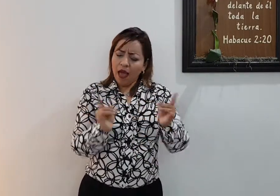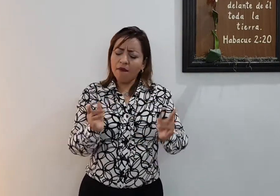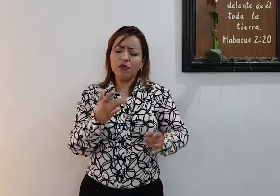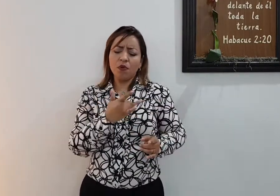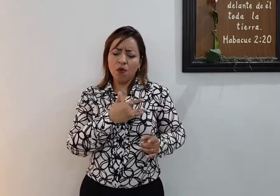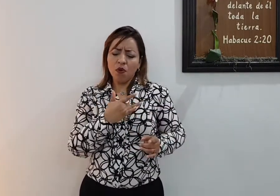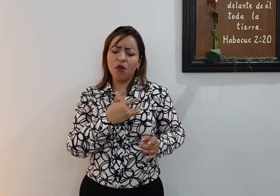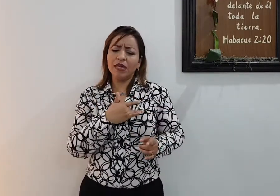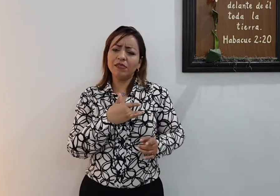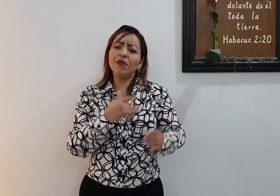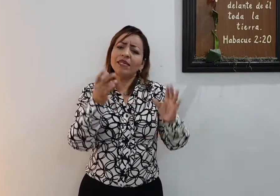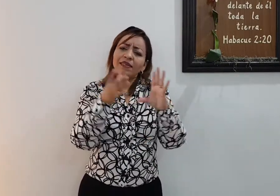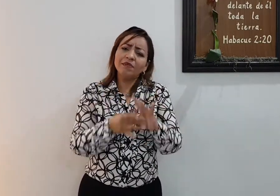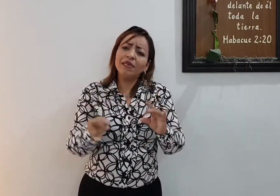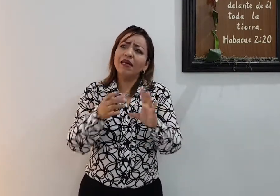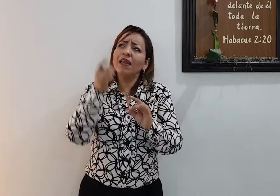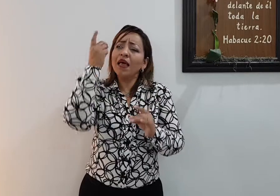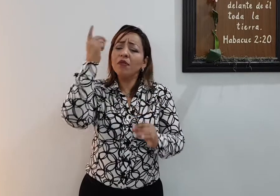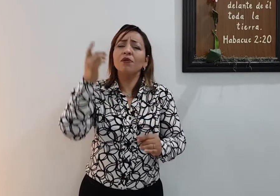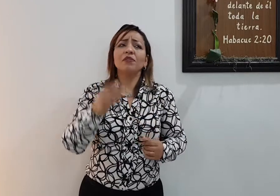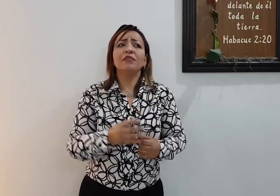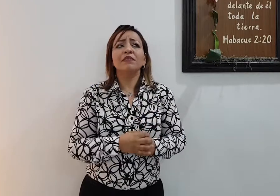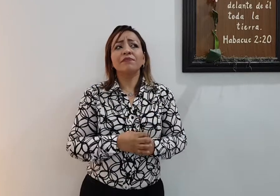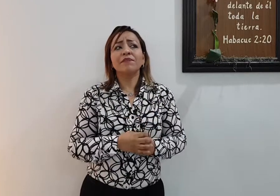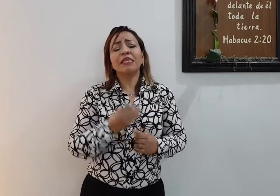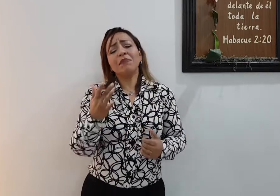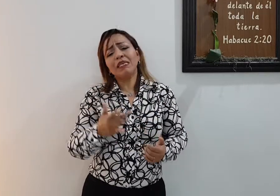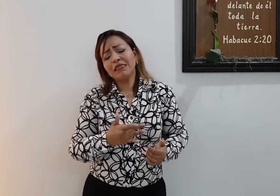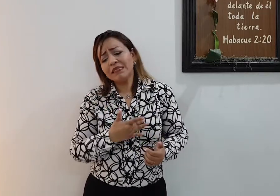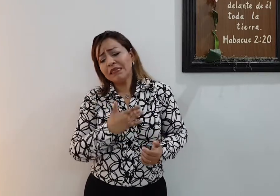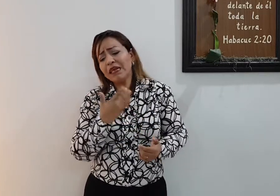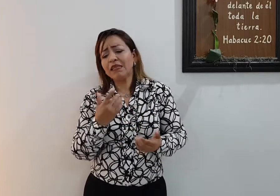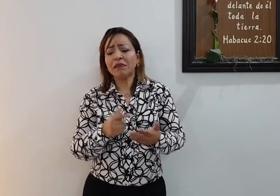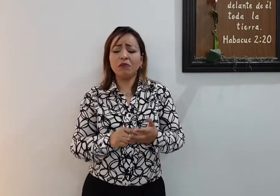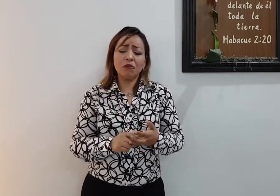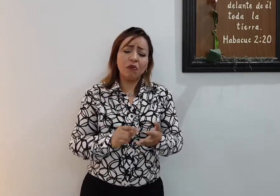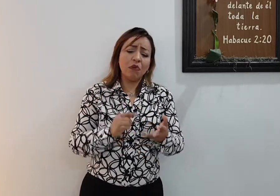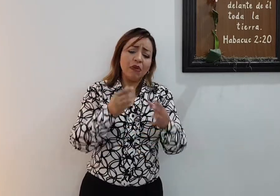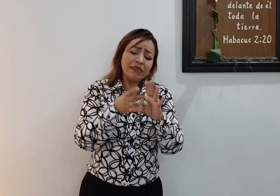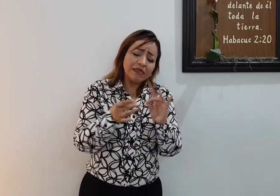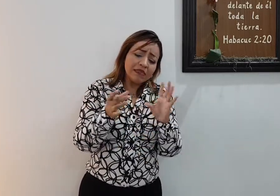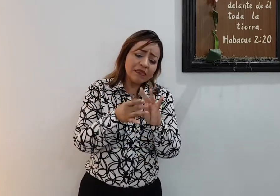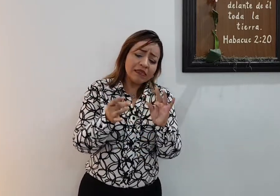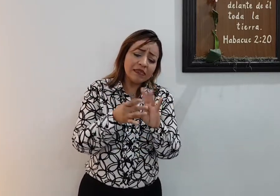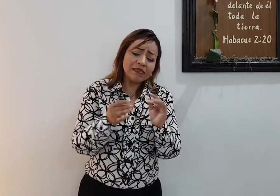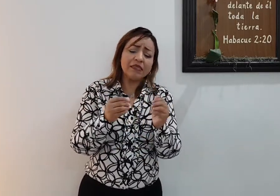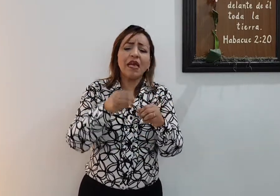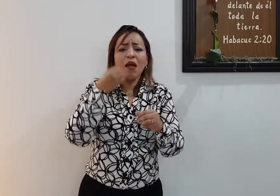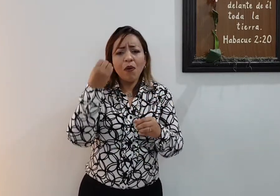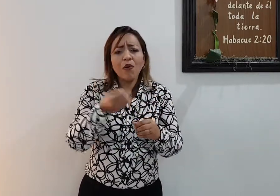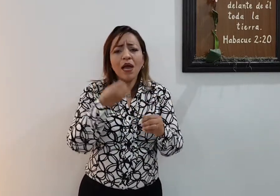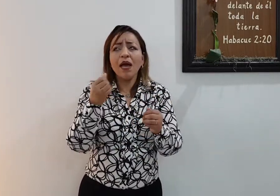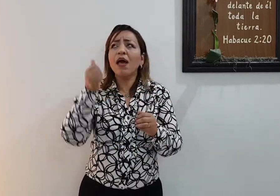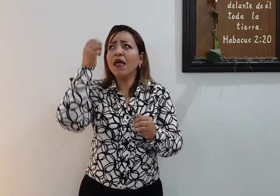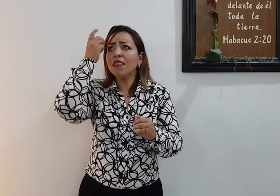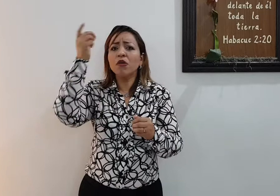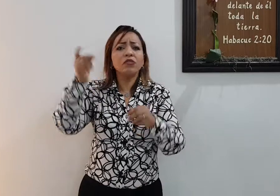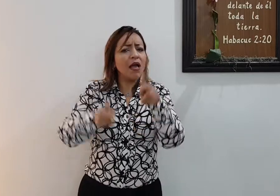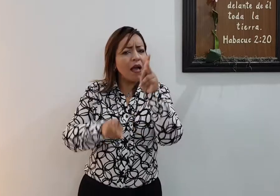dígale: Señor, me siento así, Padre, me siento así, ayúdame a que esta situación se mejore, ¿verdad? Muy bien,